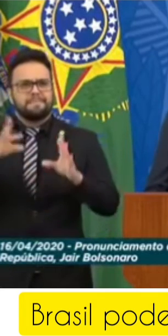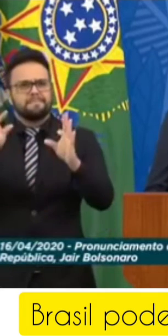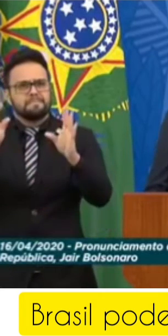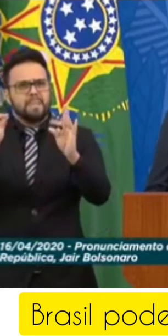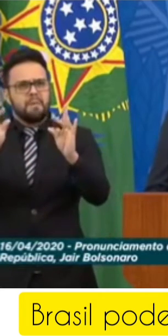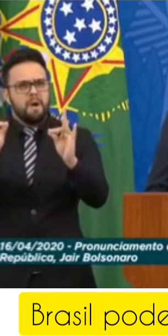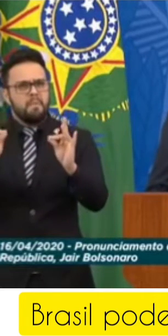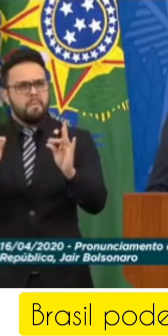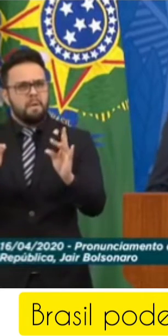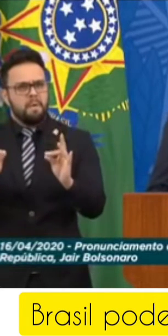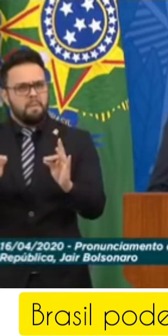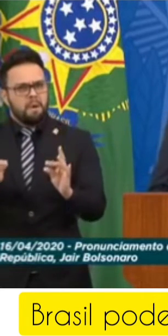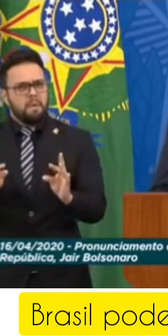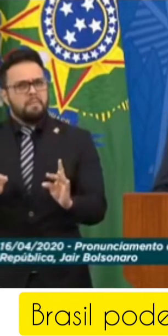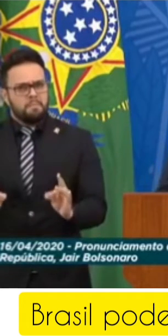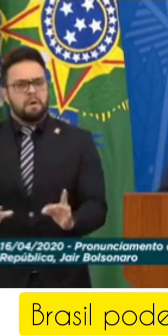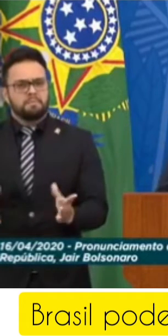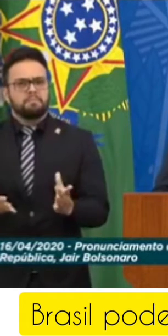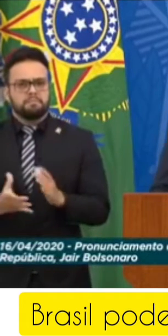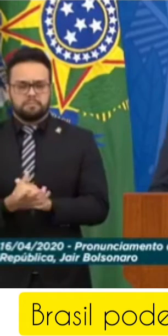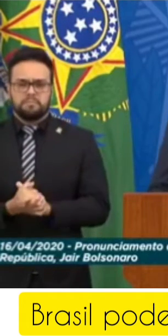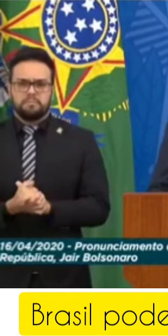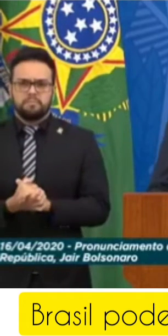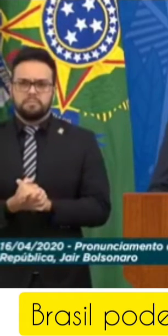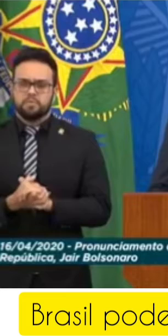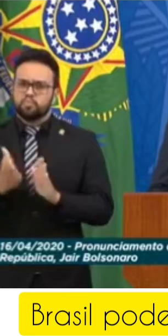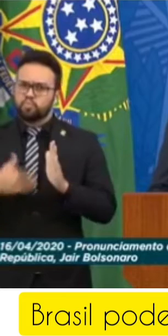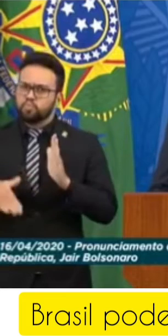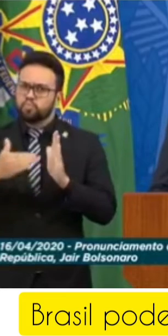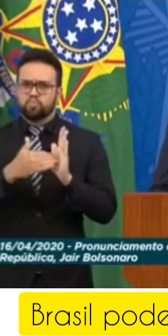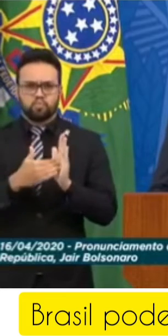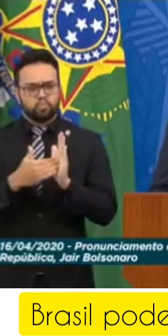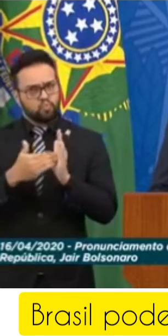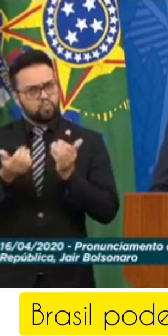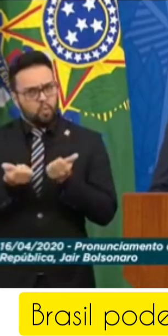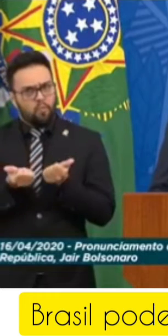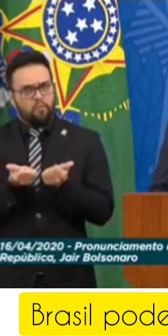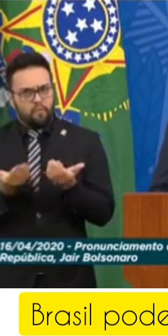detalhes que se possa oferecer,